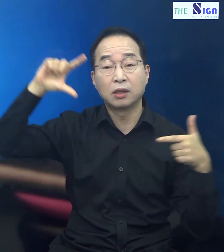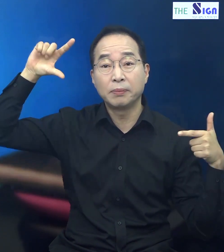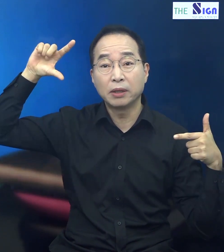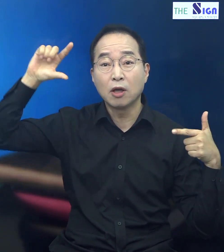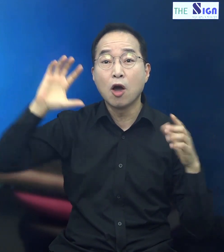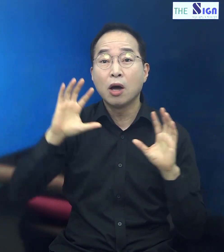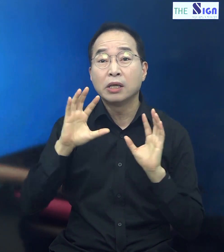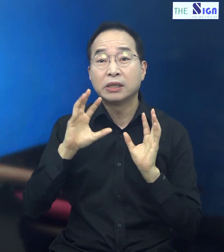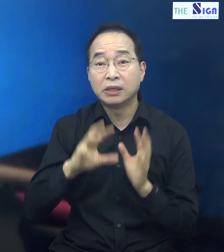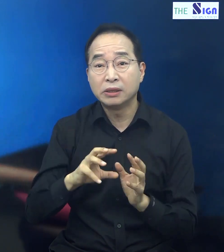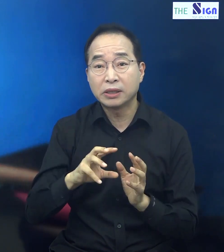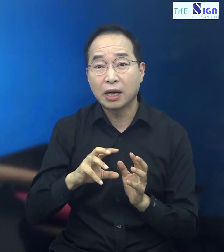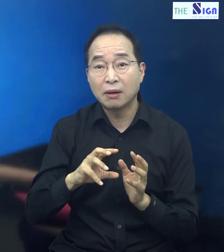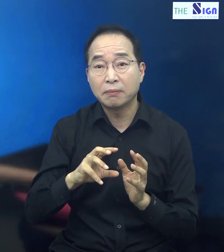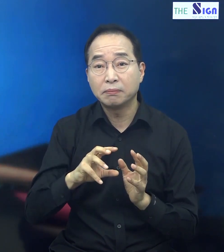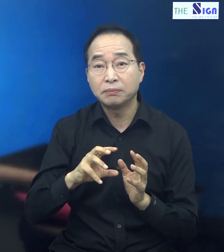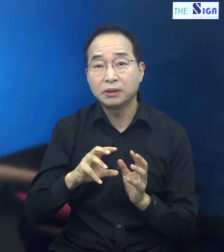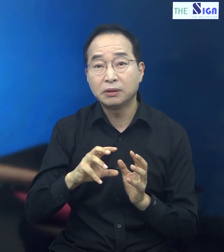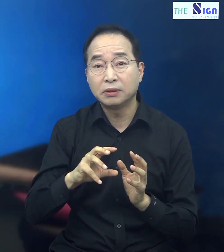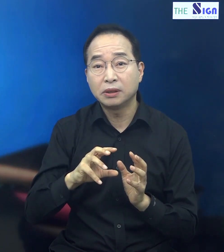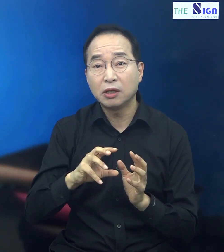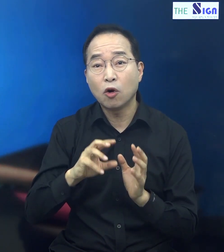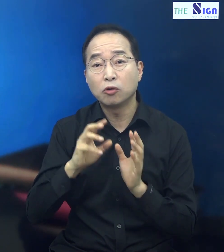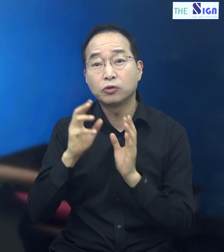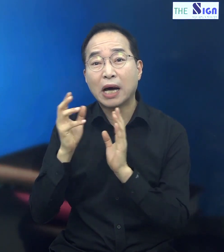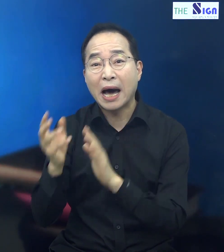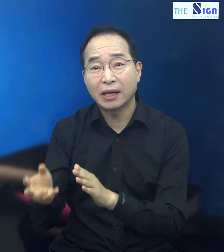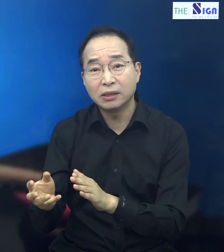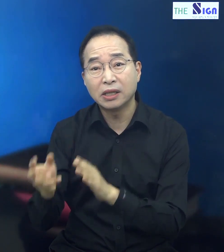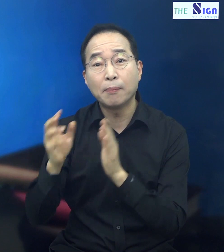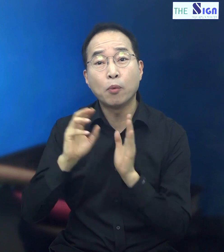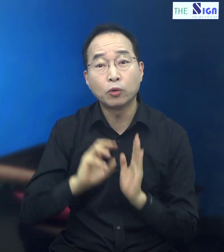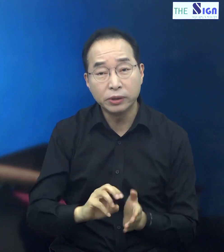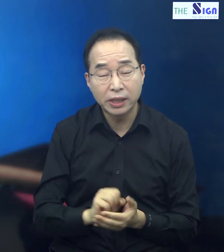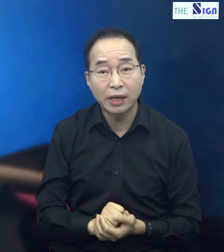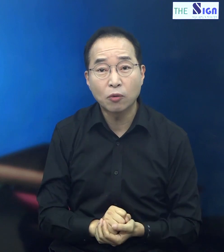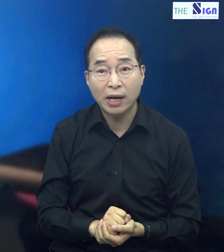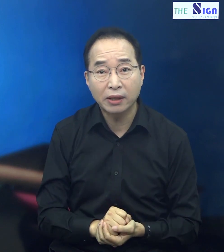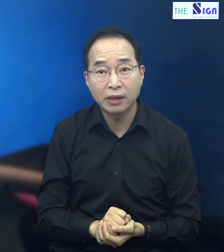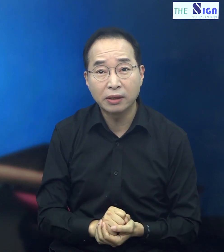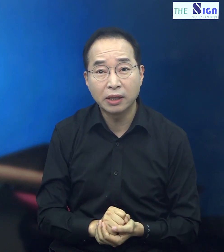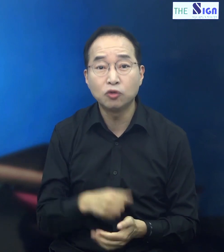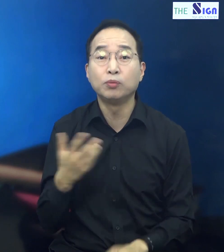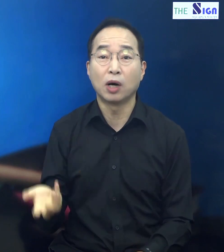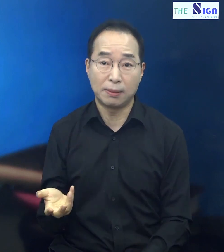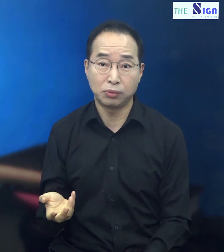그러면 그 사람들이 얼굴을 아느냐 모르냐에 관계된 유명한